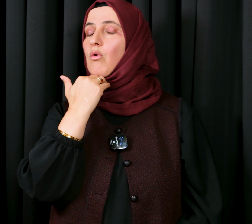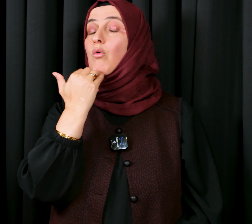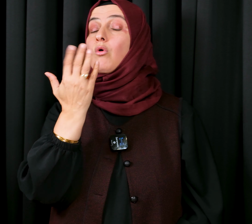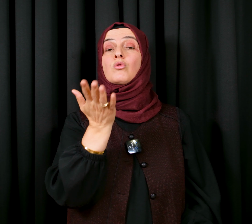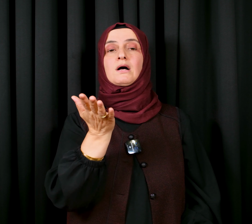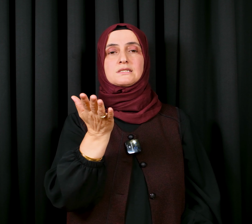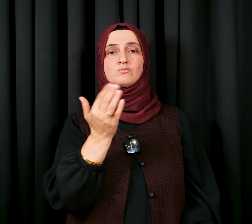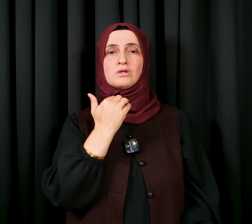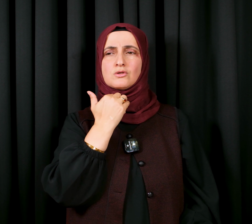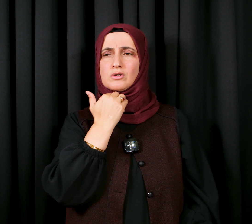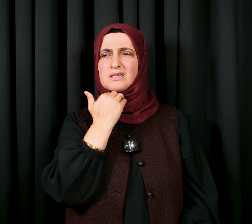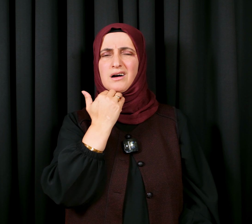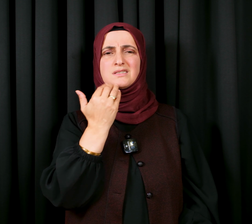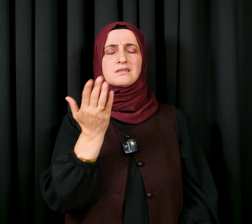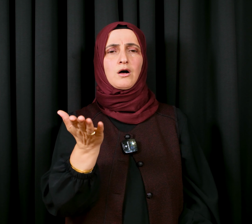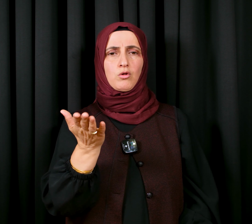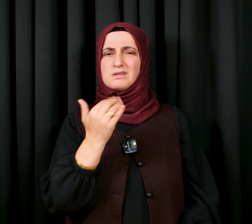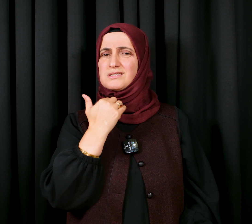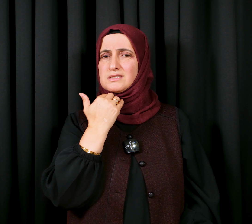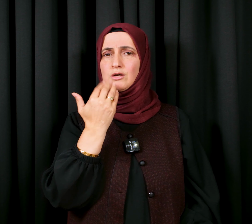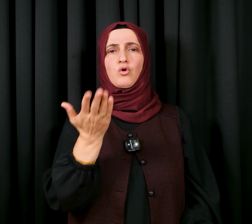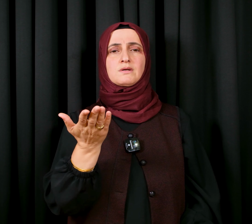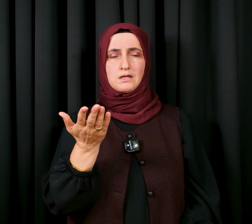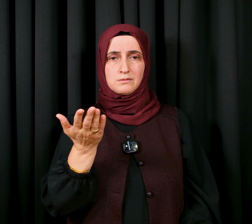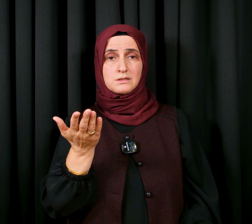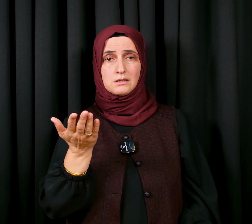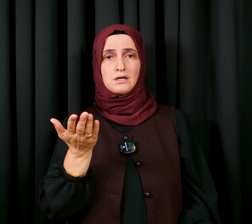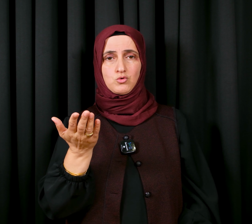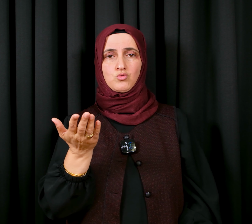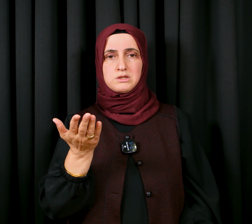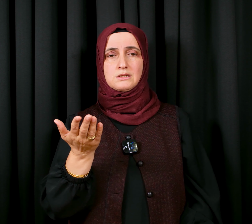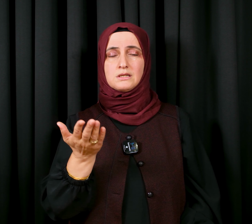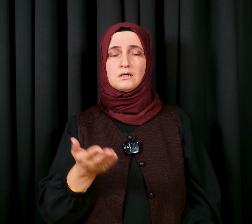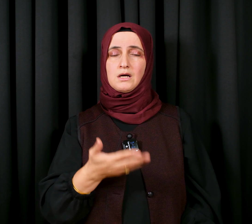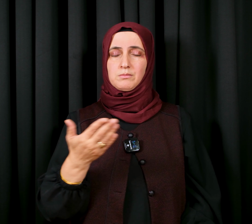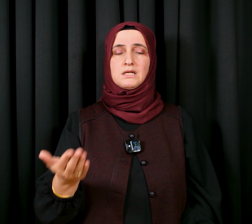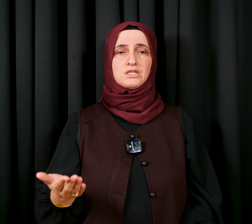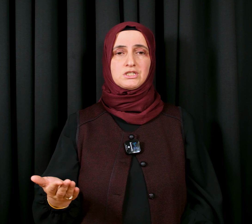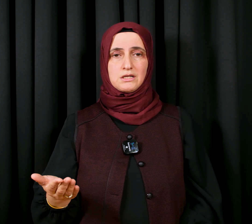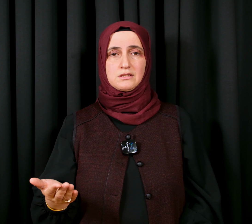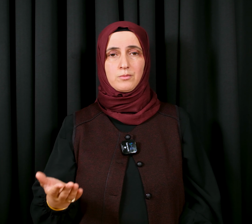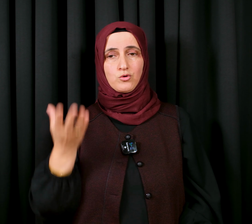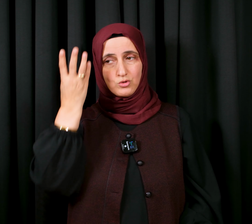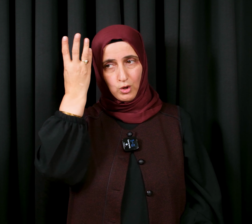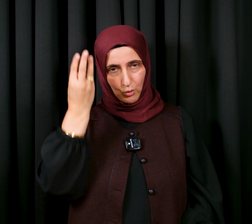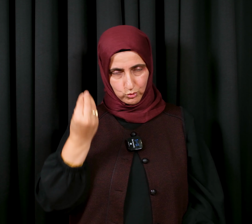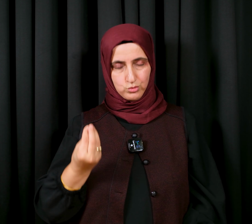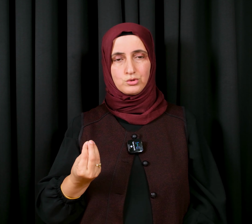Olmaz. Bu daha çok hani asla olmaz. Katiyan olmaz anlamında da daha çok kullanılır. Ama her iki işaretle yapıyoruz. Olur.